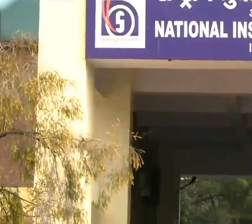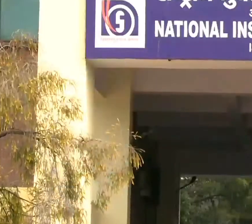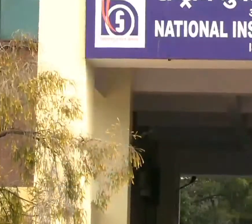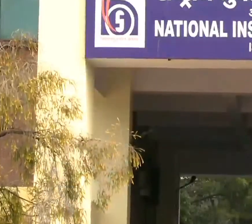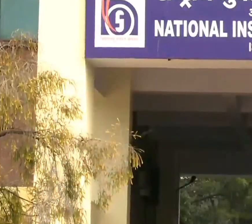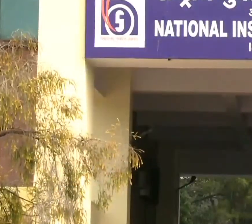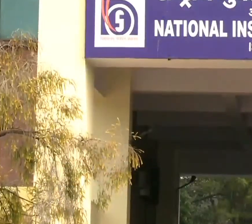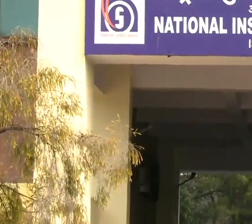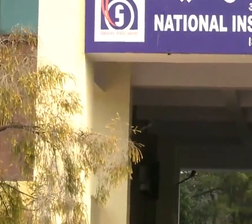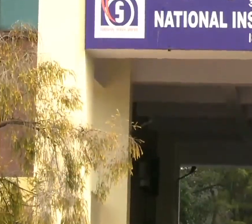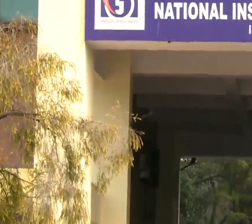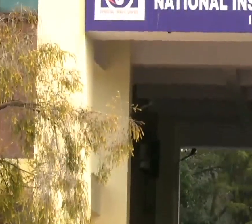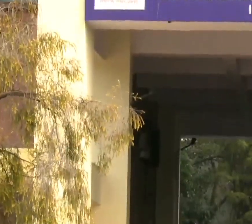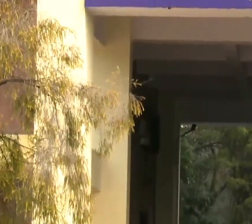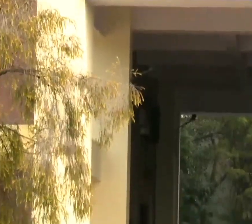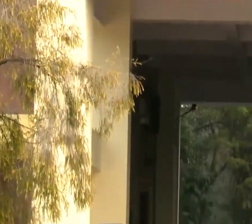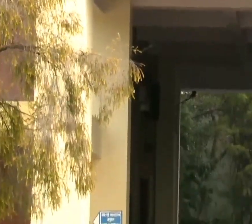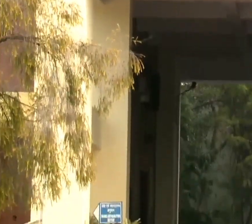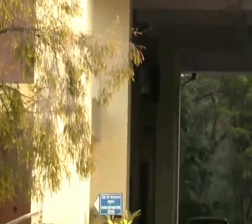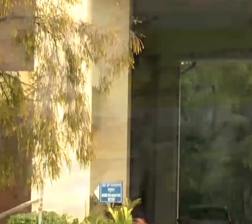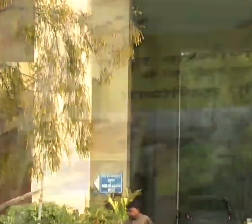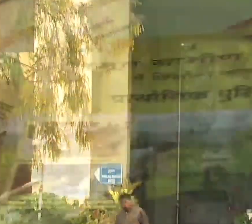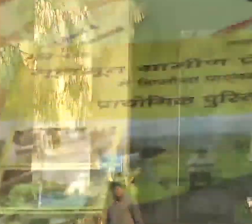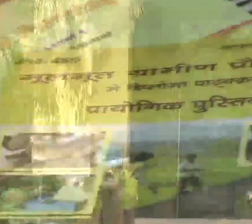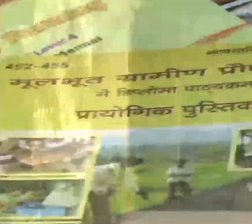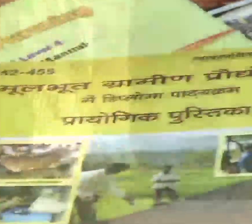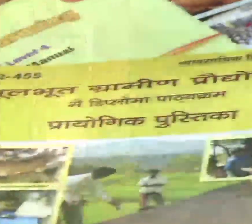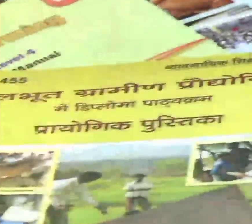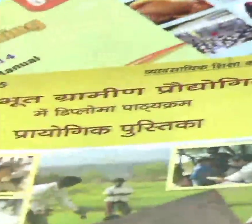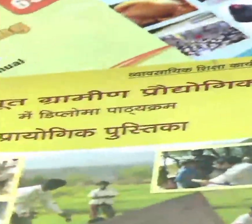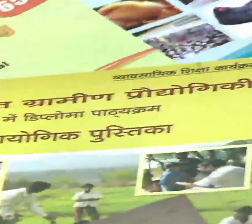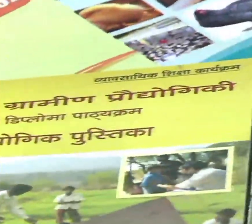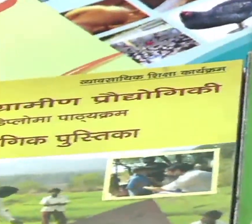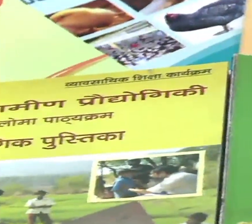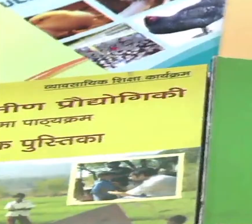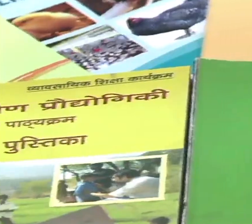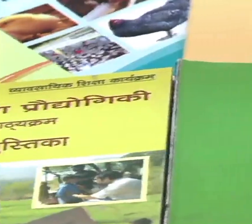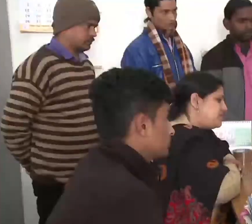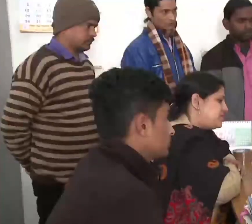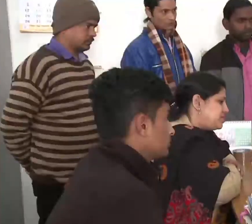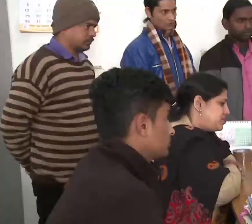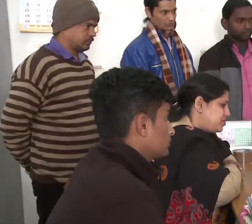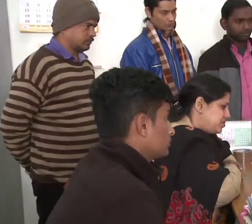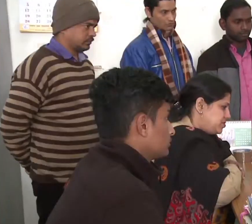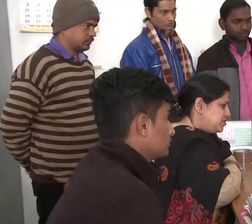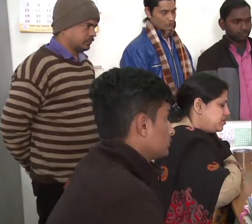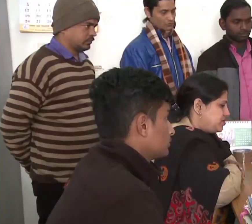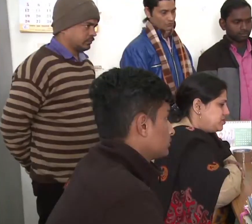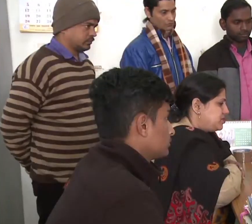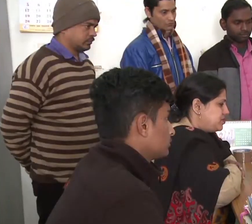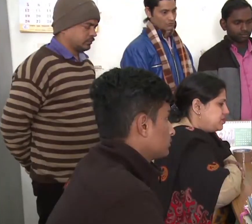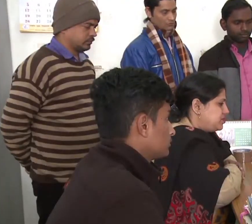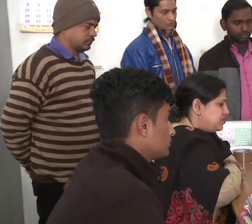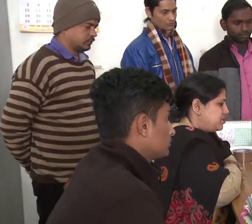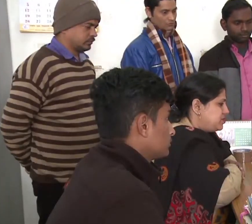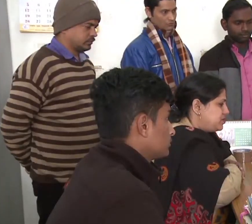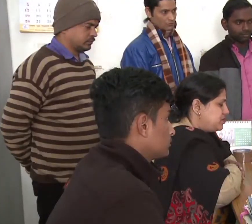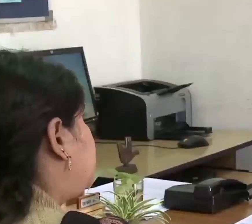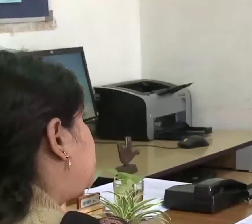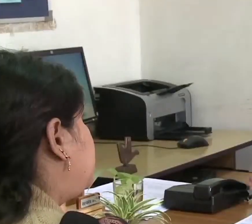अतः NIOS कृषि शिक्षा पर केंद्रित पाठ्यक्रमों द्वारा रोजगार उन्मुख व्यावसायिक शिक्षा और